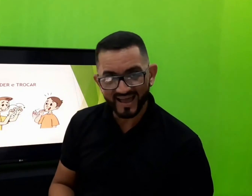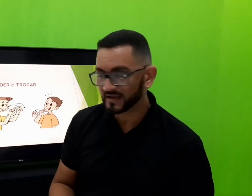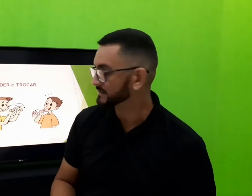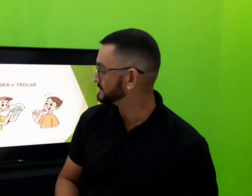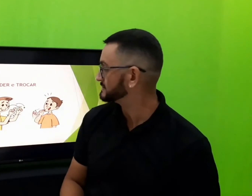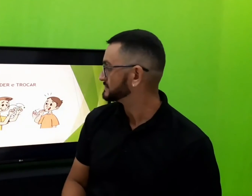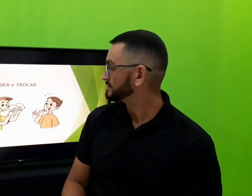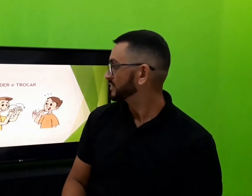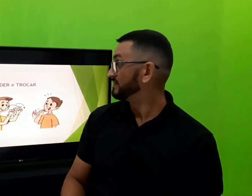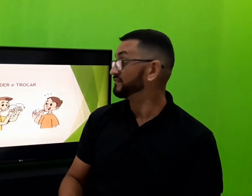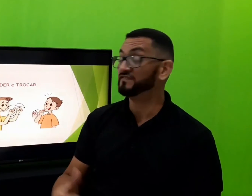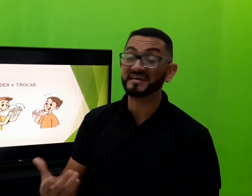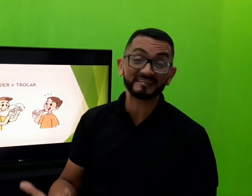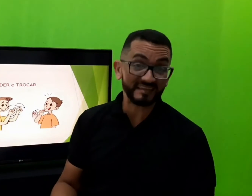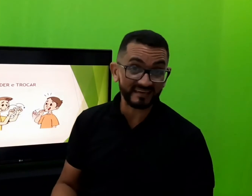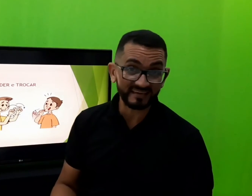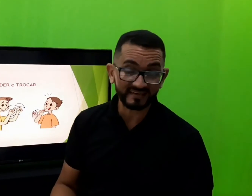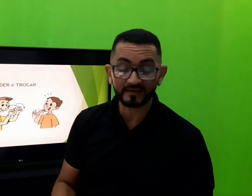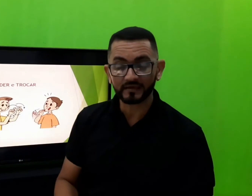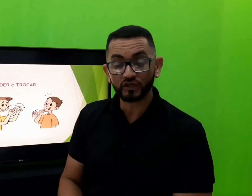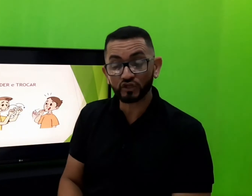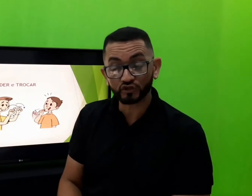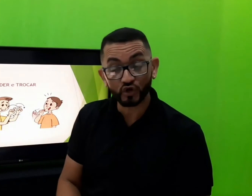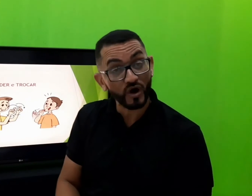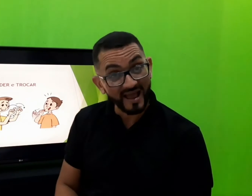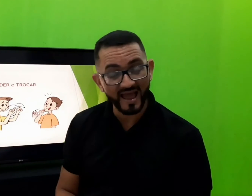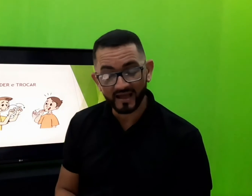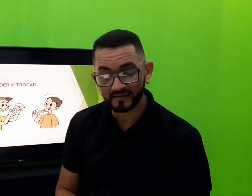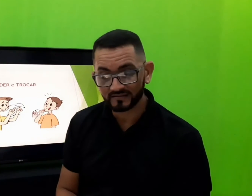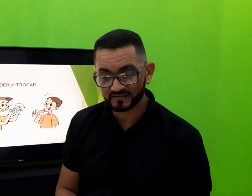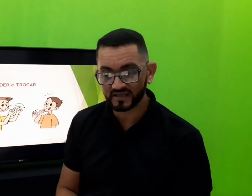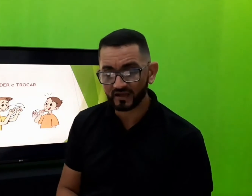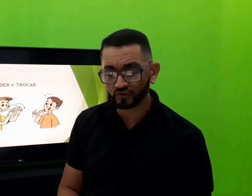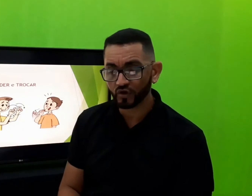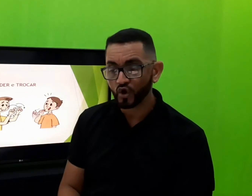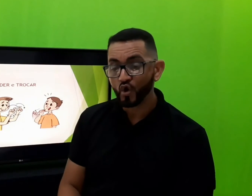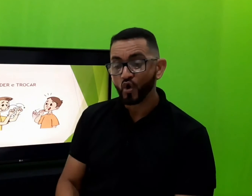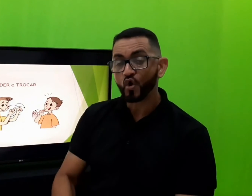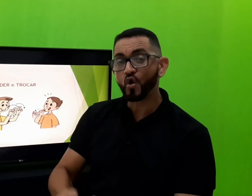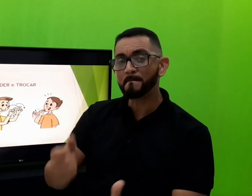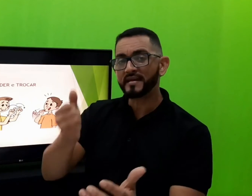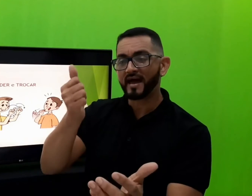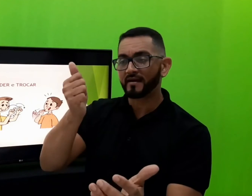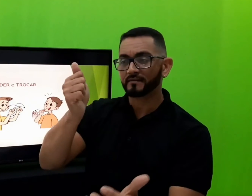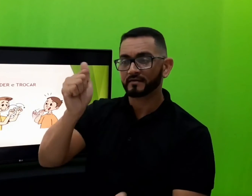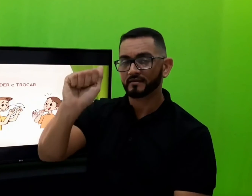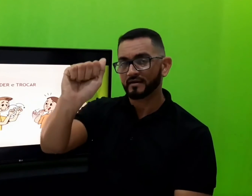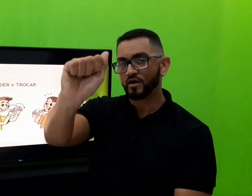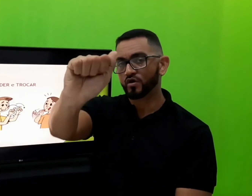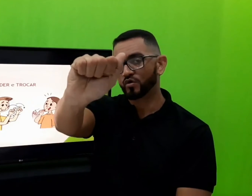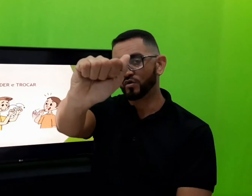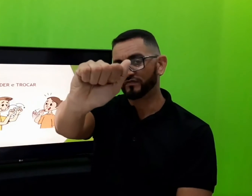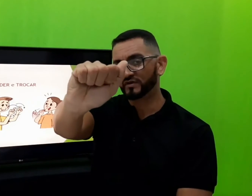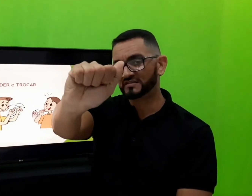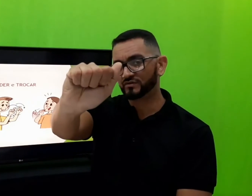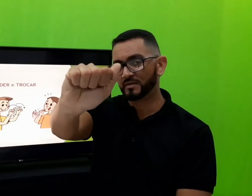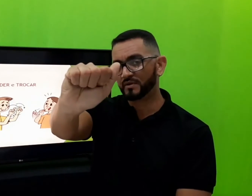pagar, vender e trocar, certo? Comprar, configuração da mão